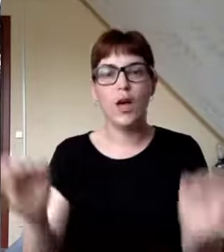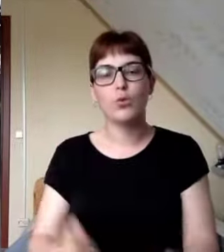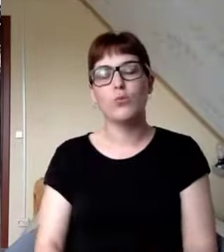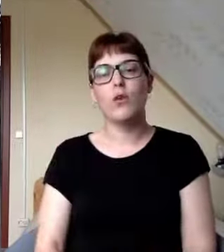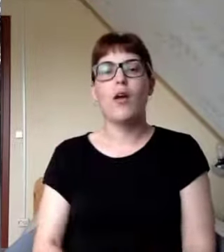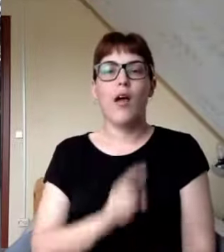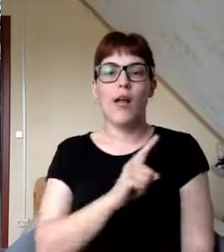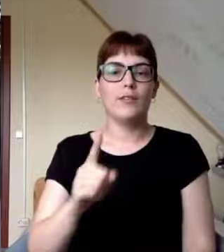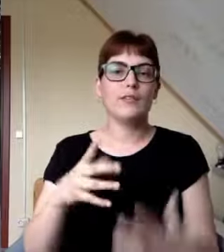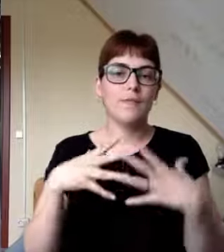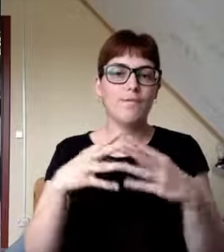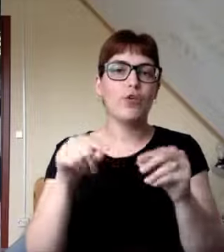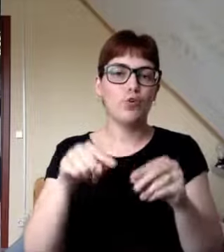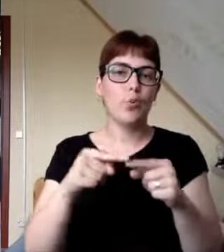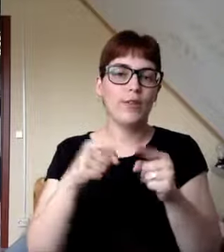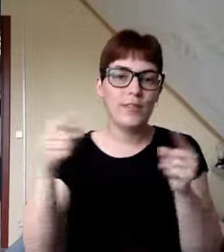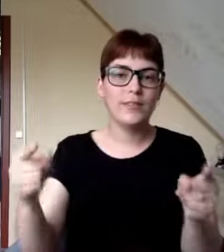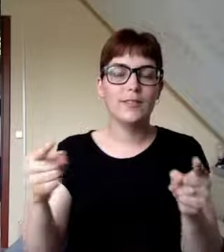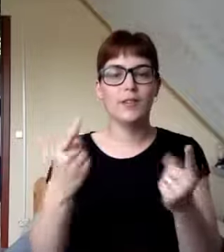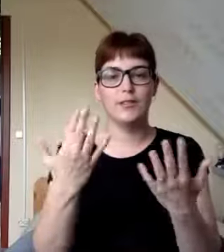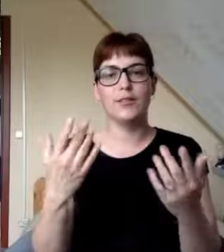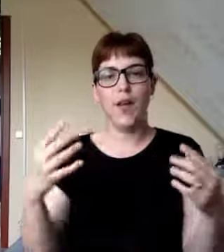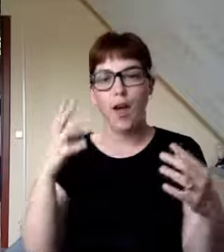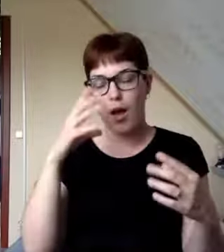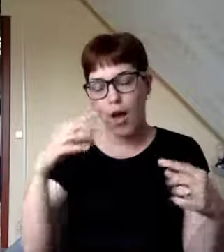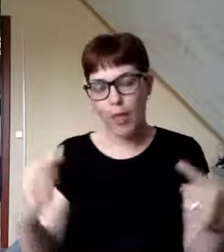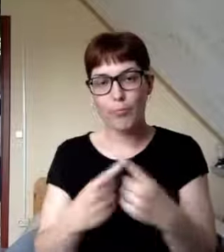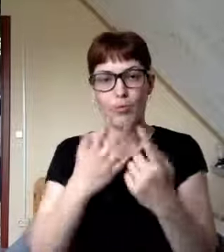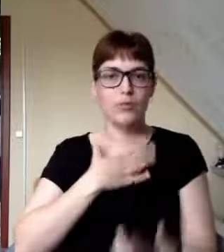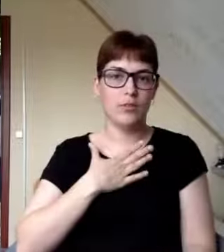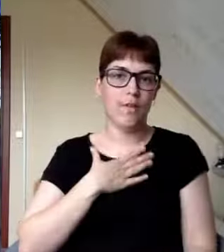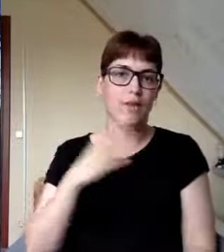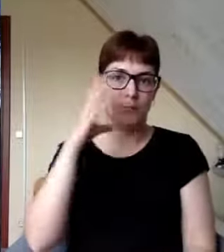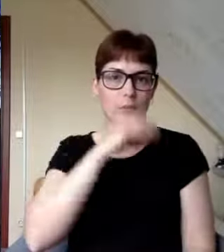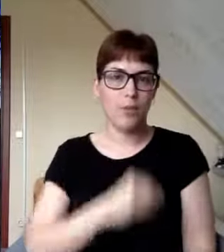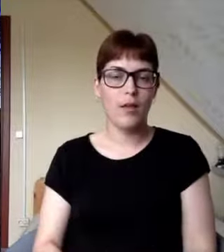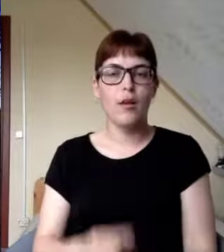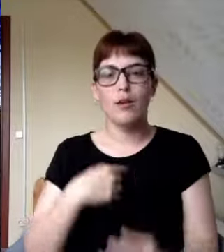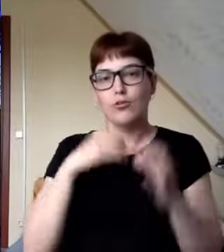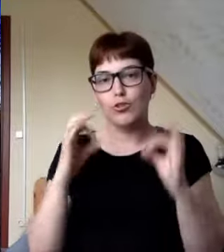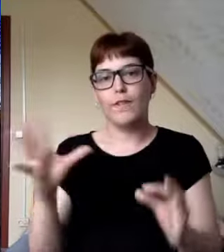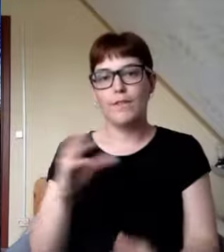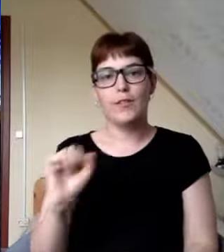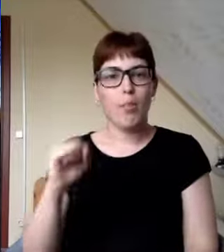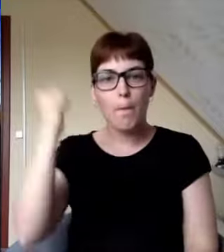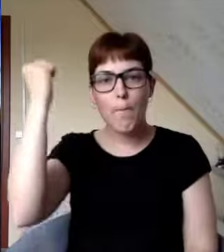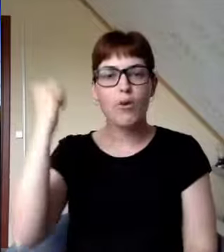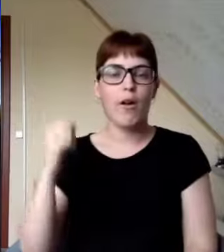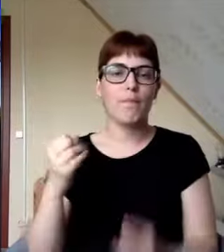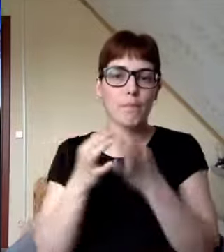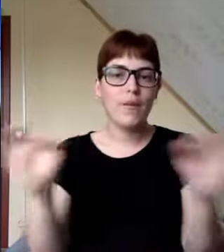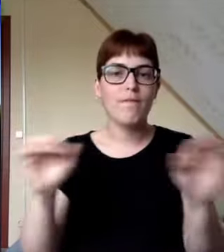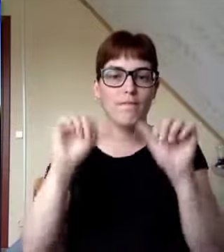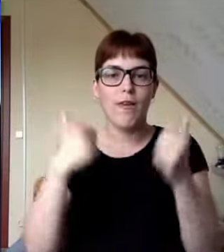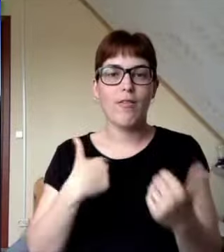visu veidu šo dīstāku, tos var savām spējām. Tā kā tiešām visdemokrātas kāpat veidā,